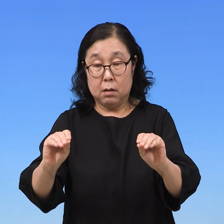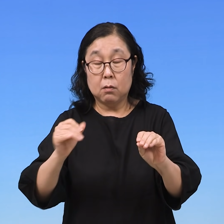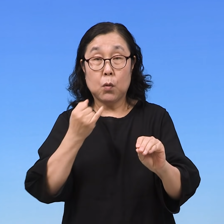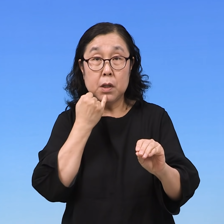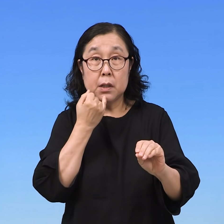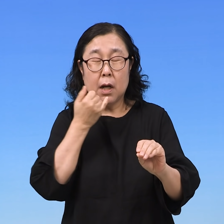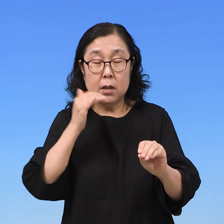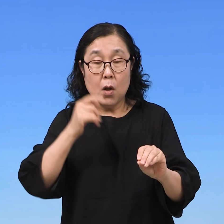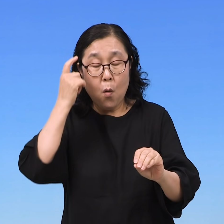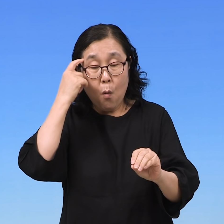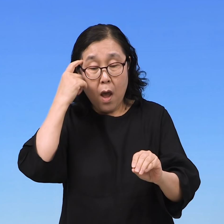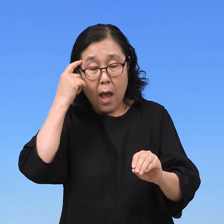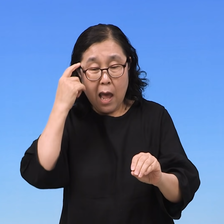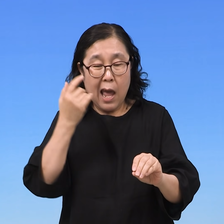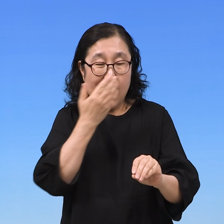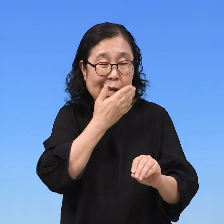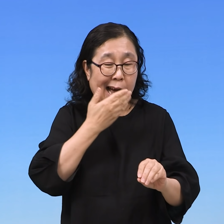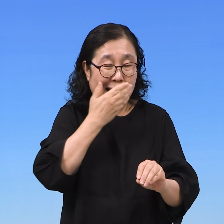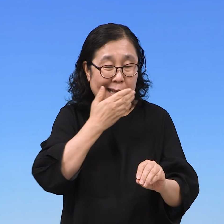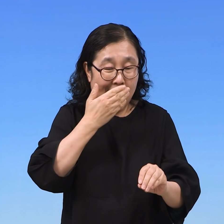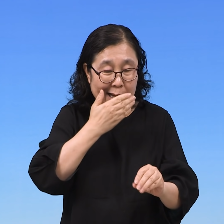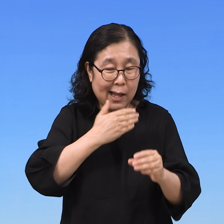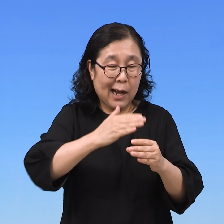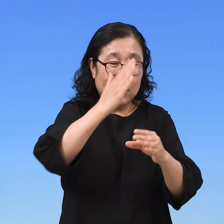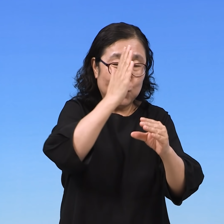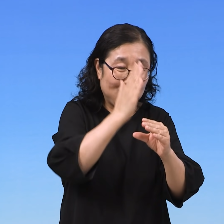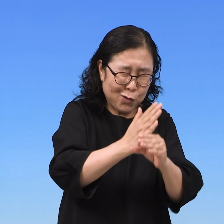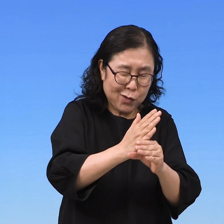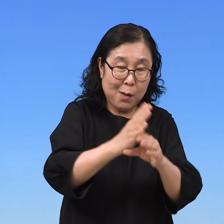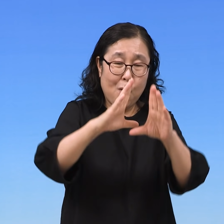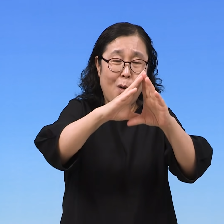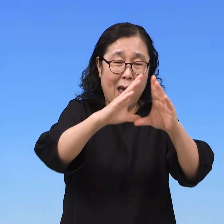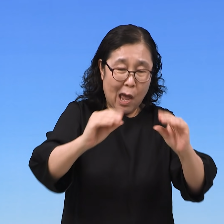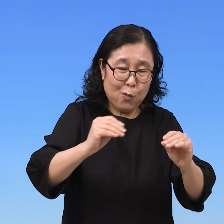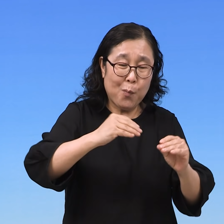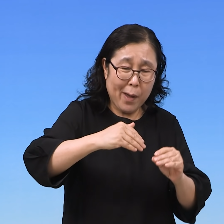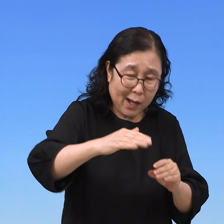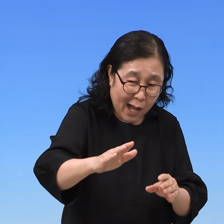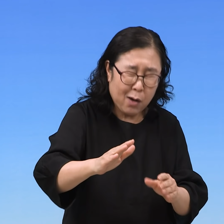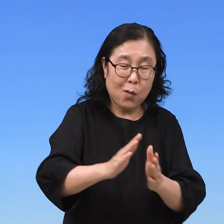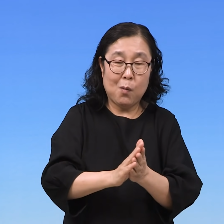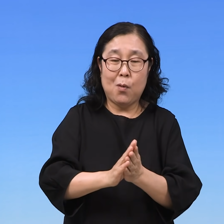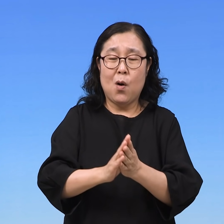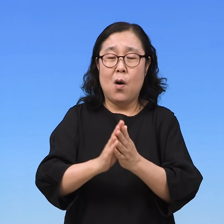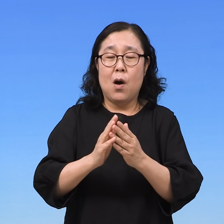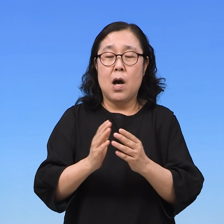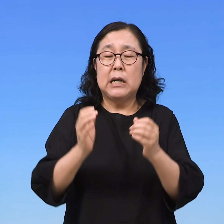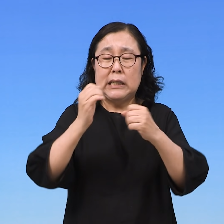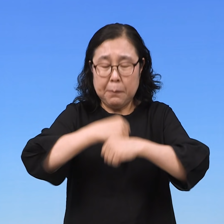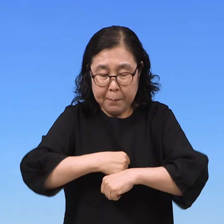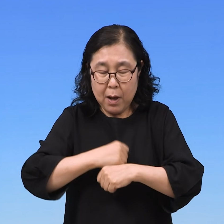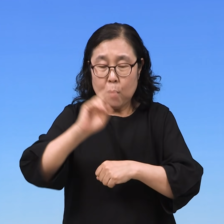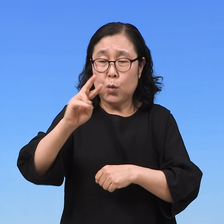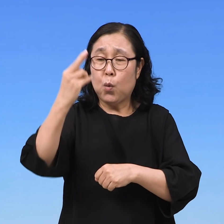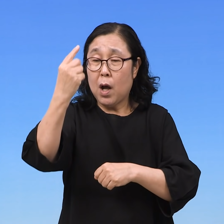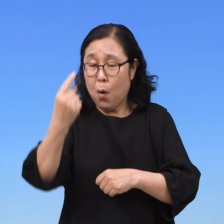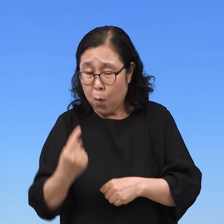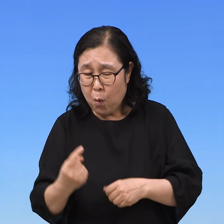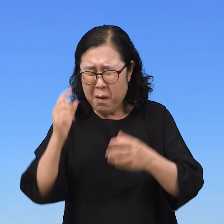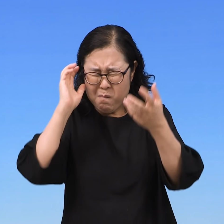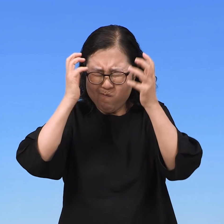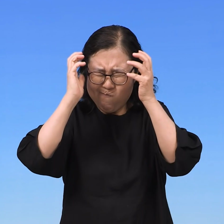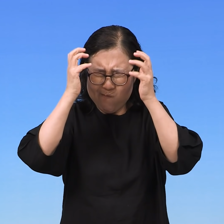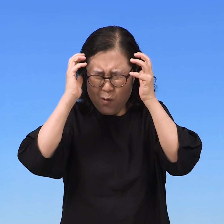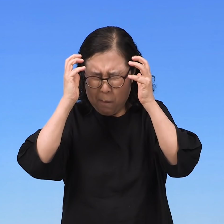뭐 가나안에 갔다가 애굽으로 갔다가 거기서 또 실패하고 돌아오고, 이 복잡한 이야기들을 다 언급하는